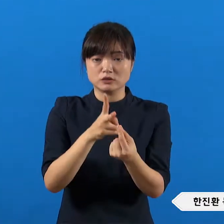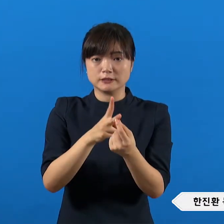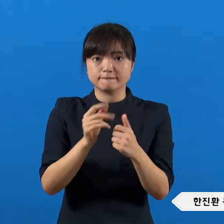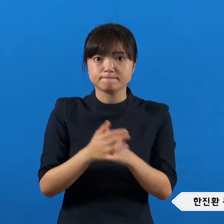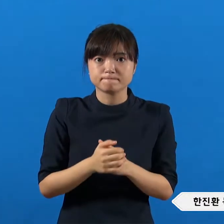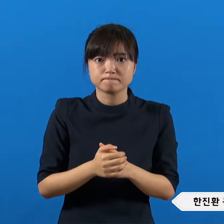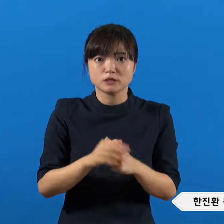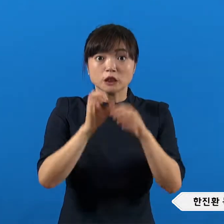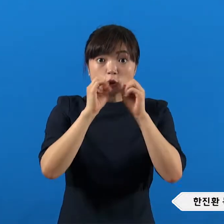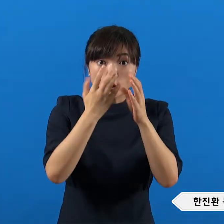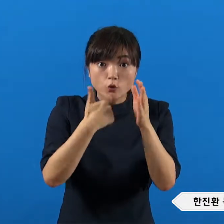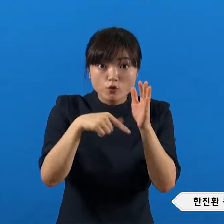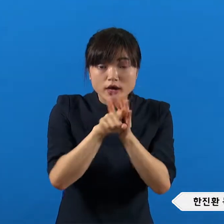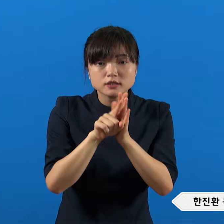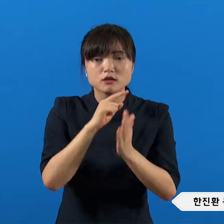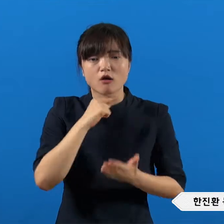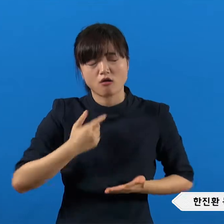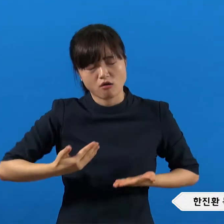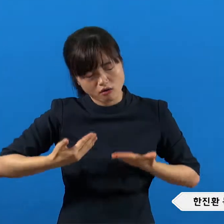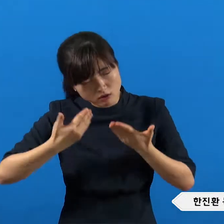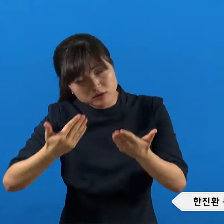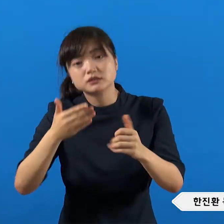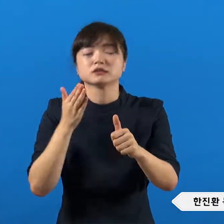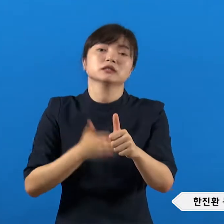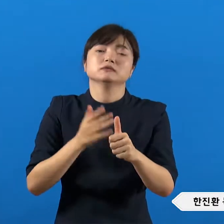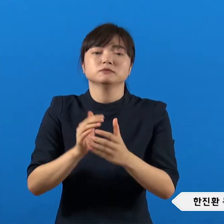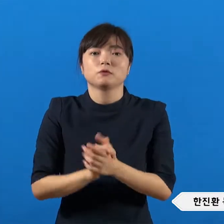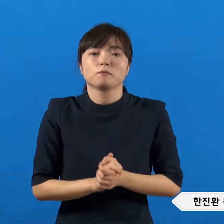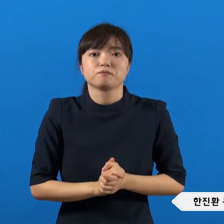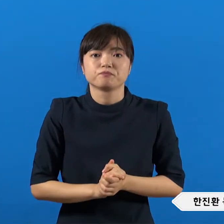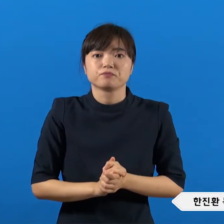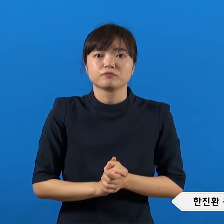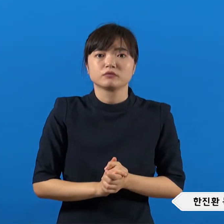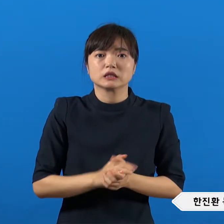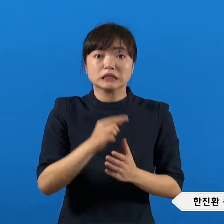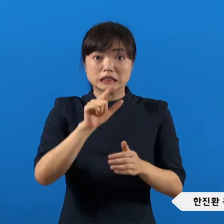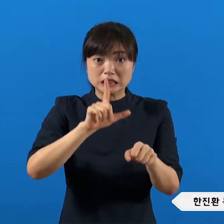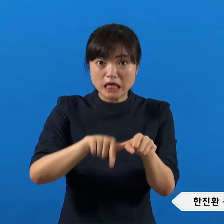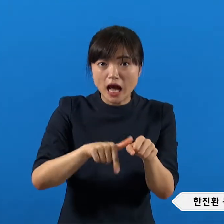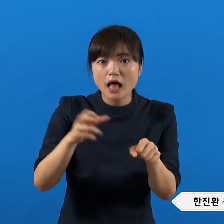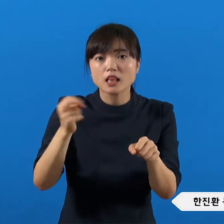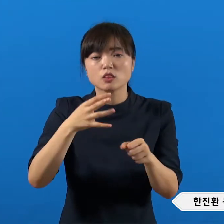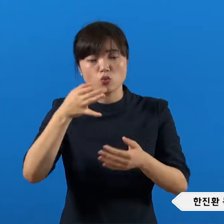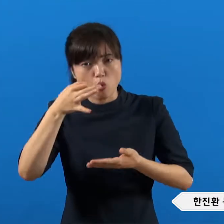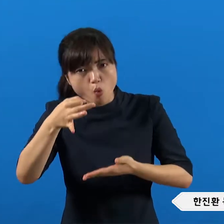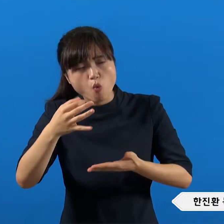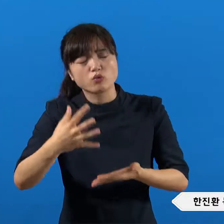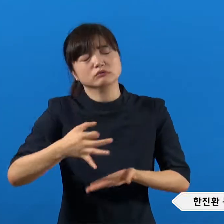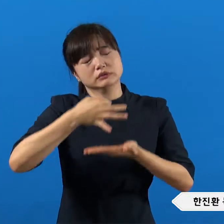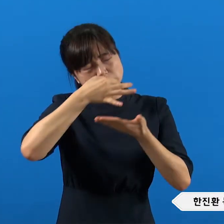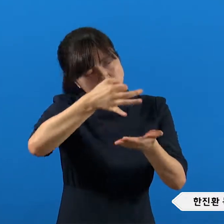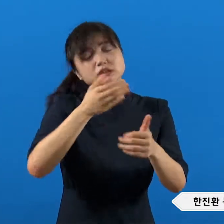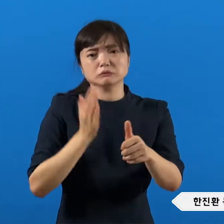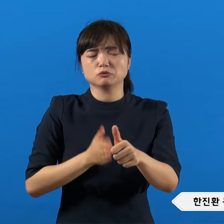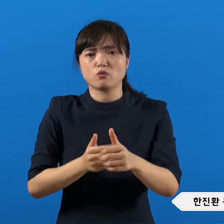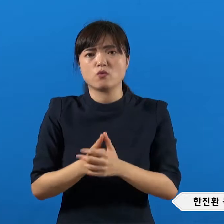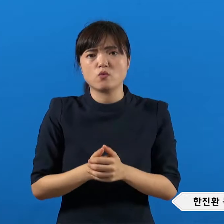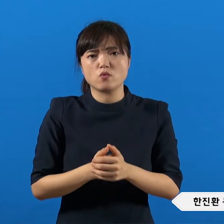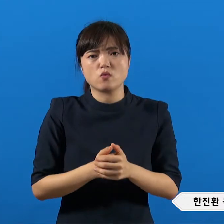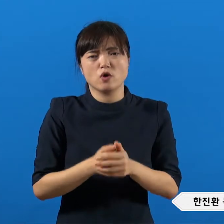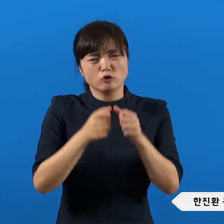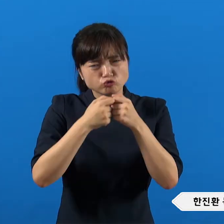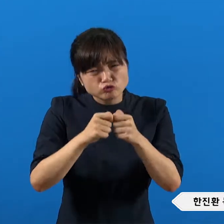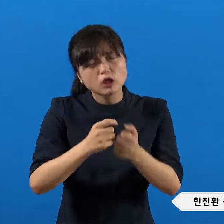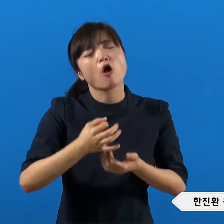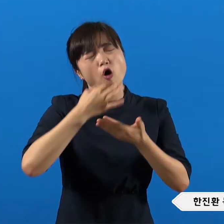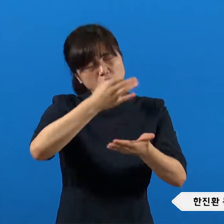둘째는 전도를 위해서 헌신해야 되겠습니다. 시간도 바치고 물질도 바치고 우리가 좀 구체적으로 헌신할